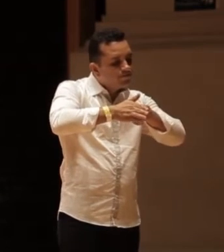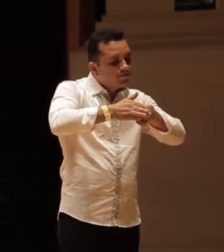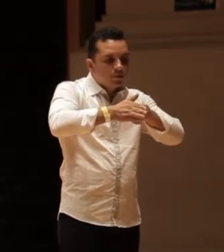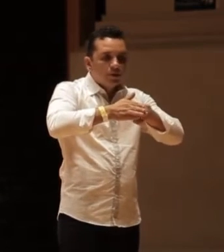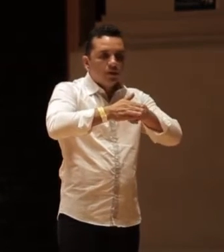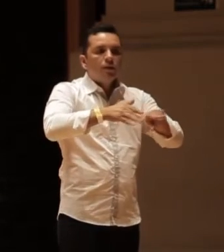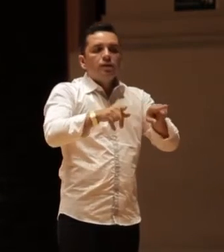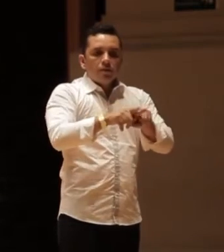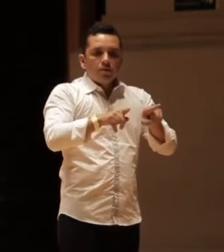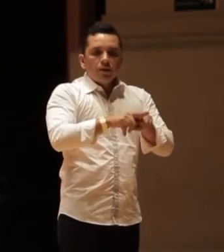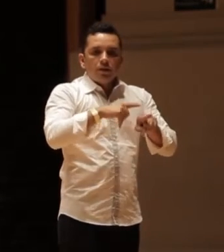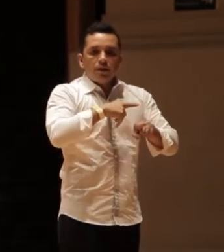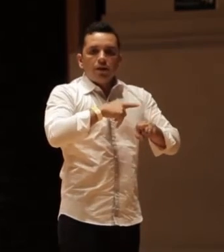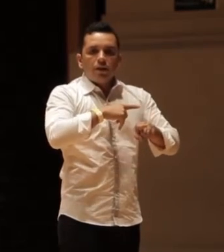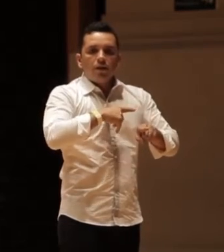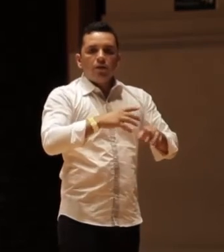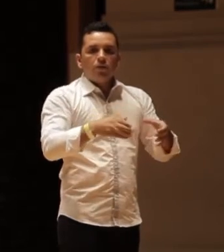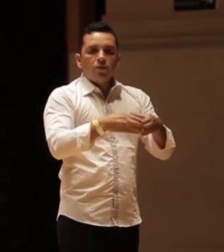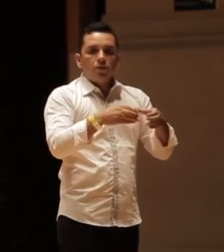braço executor